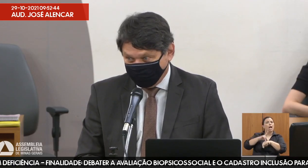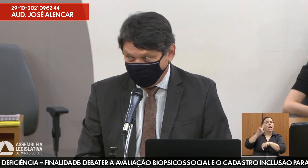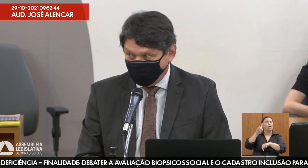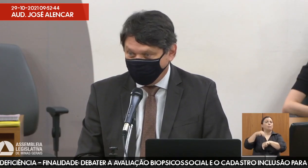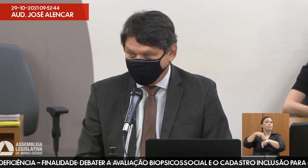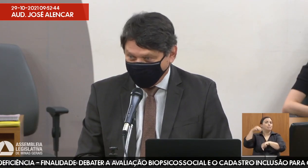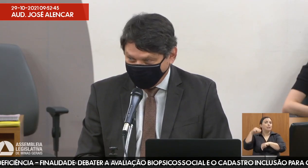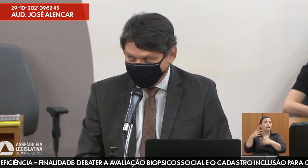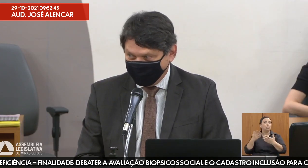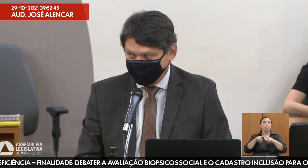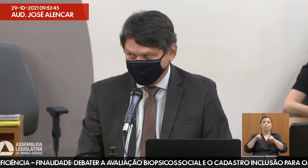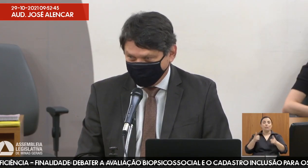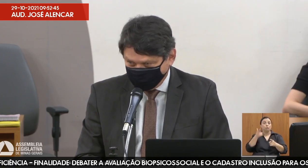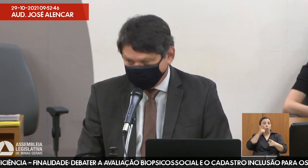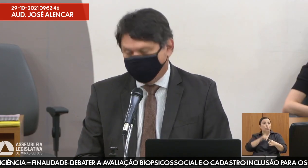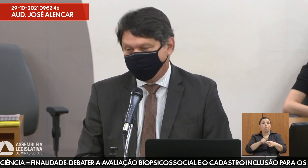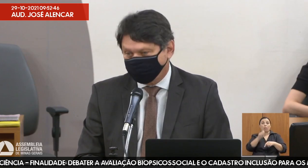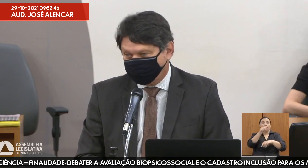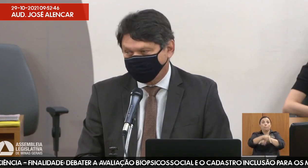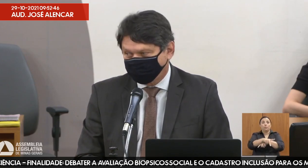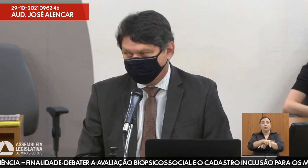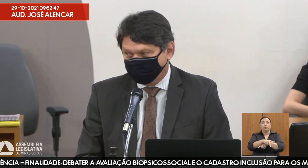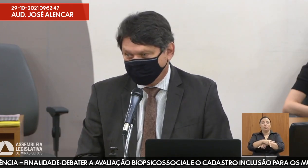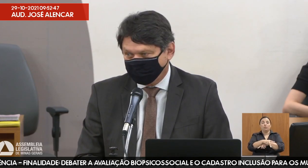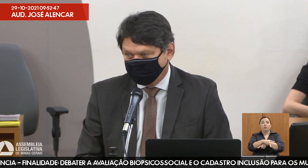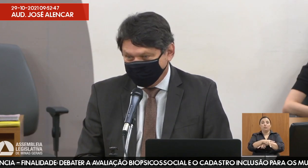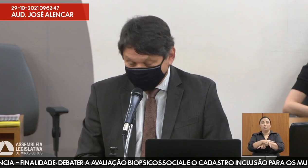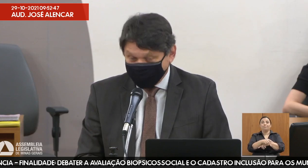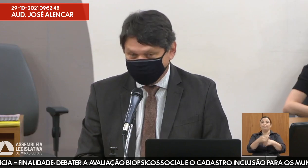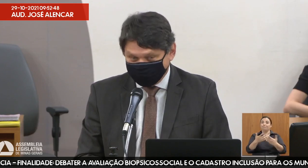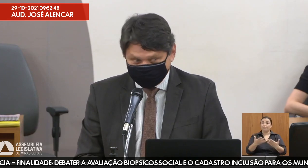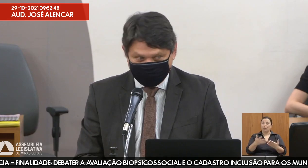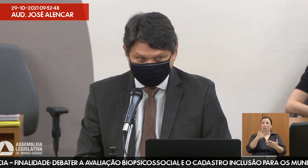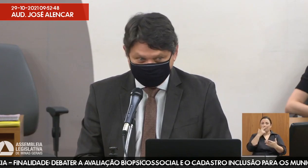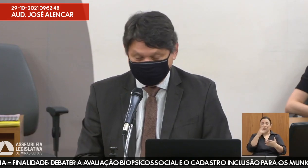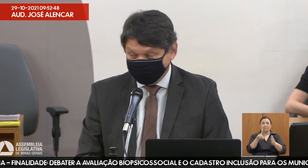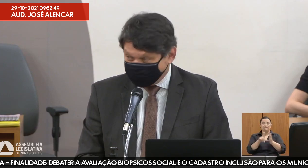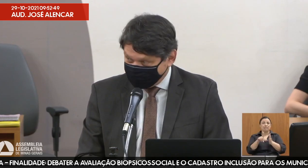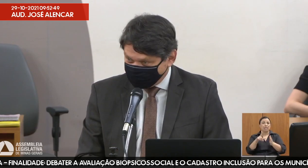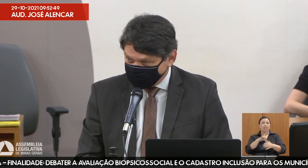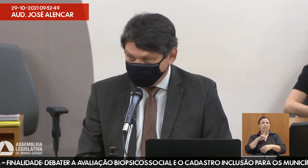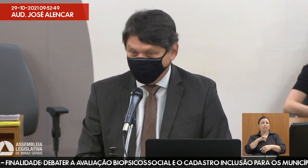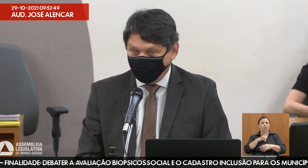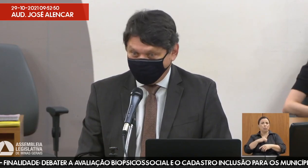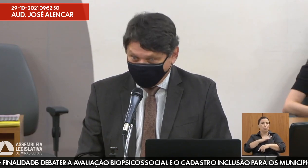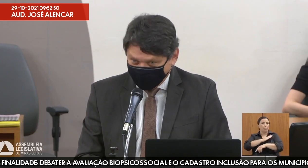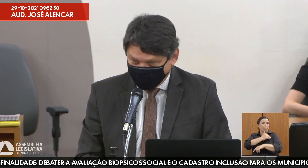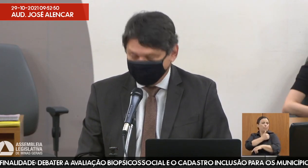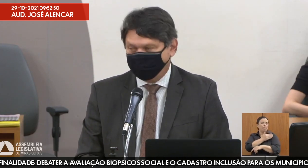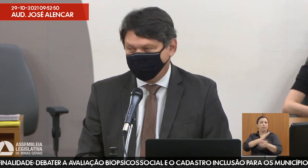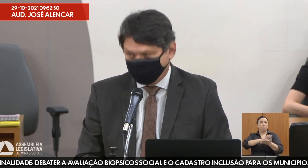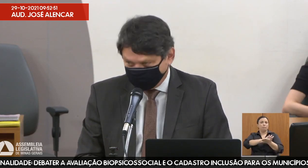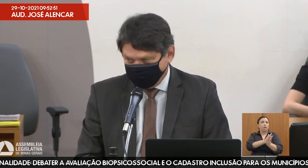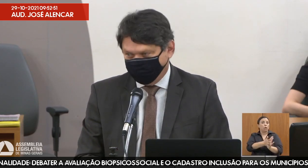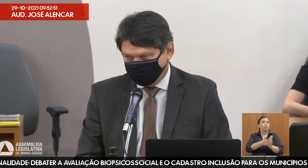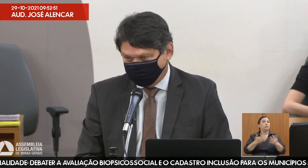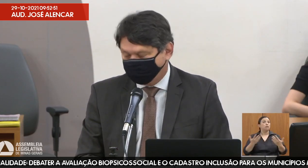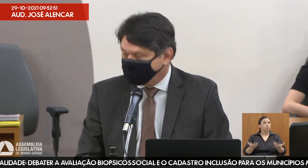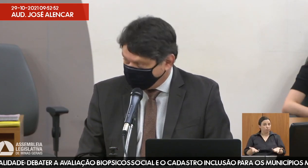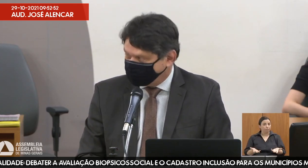um pré-conceito. Isso é a realidade. Existe o pré-conceito contra